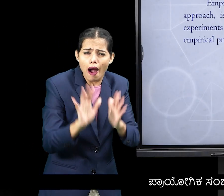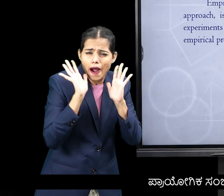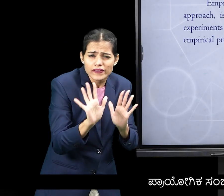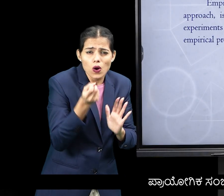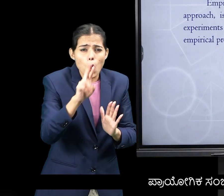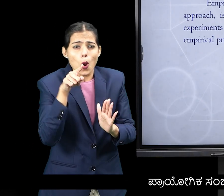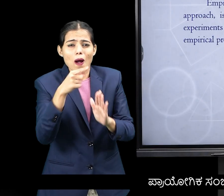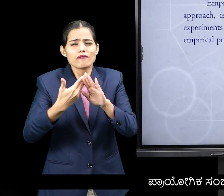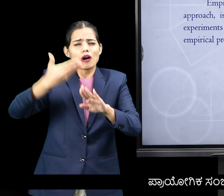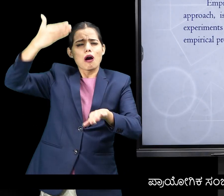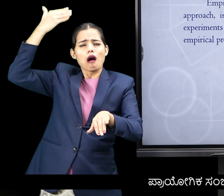ಪ್ರಾಯೋಗಿಕ ಸಂಭವನೀಯತೆಯ ಸೂತ್ರವು